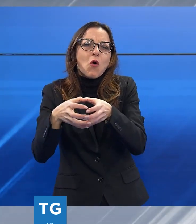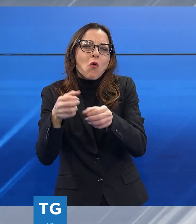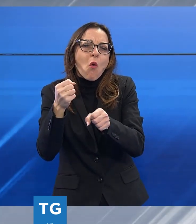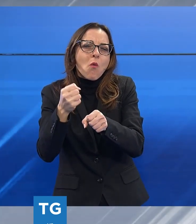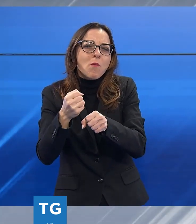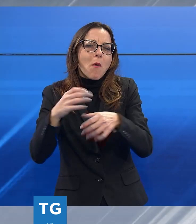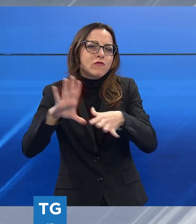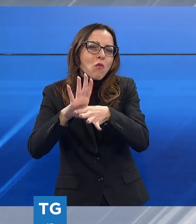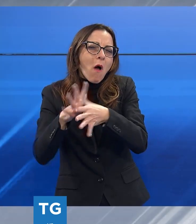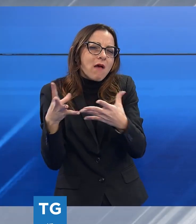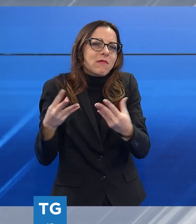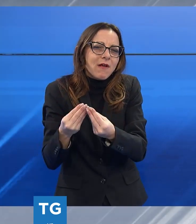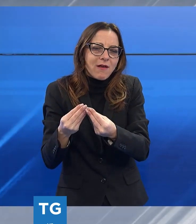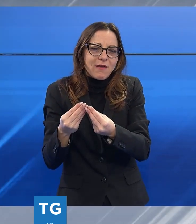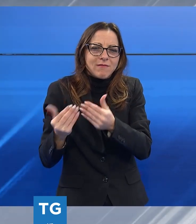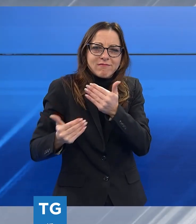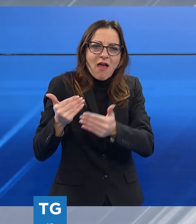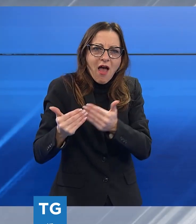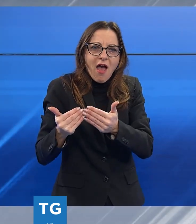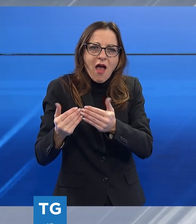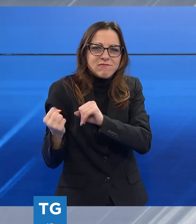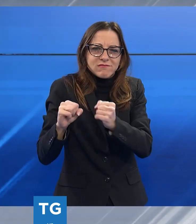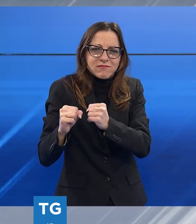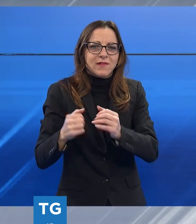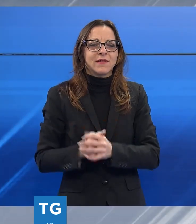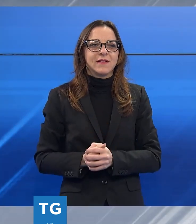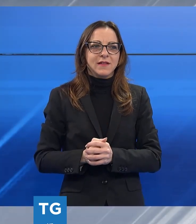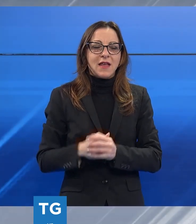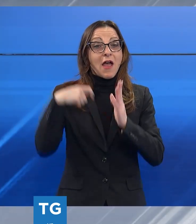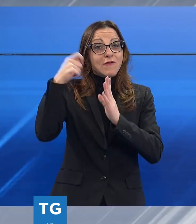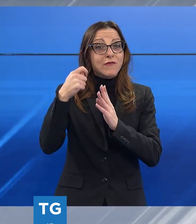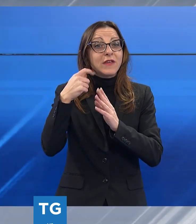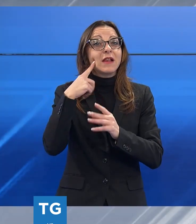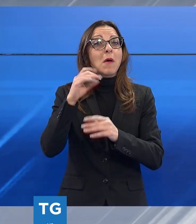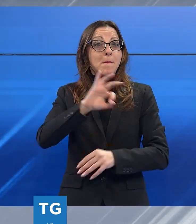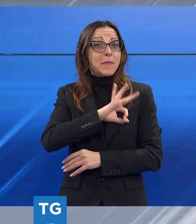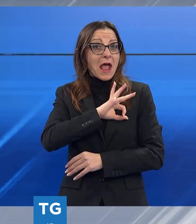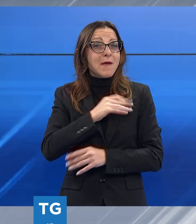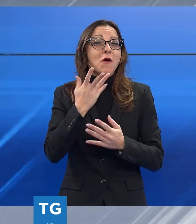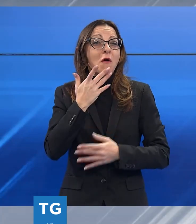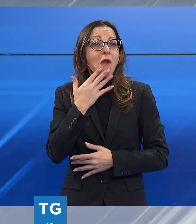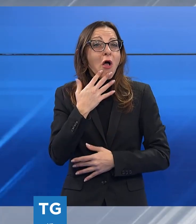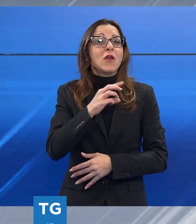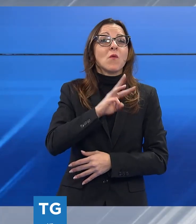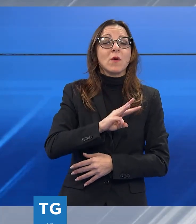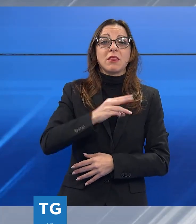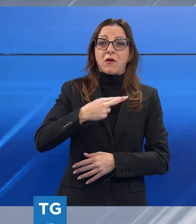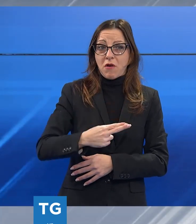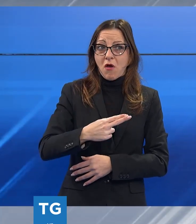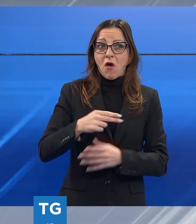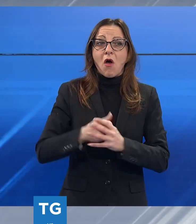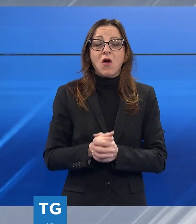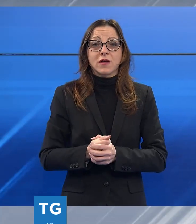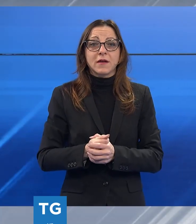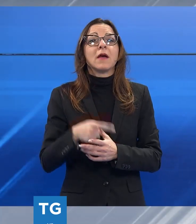è stato premiato con un Oscar alla fotografia a colori di Winton Hawk, che in stile Frederick Remington cattura la